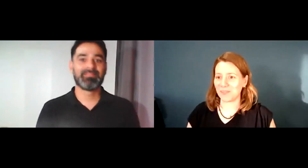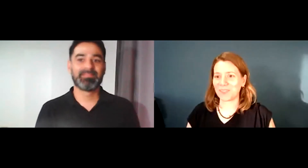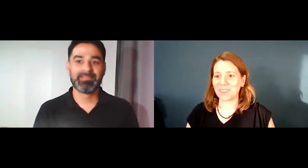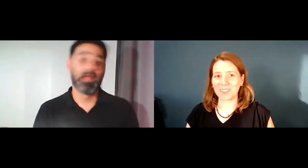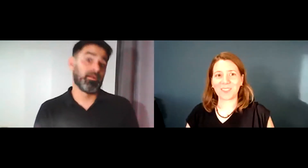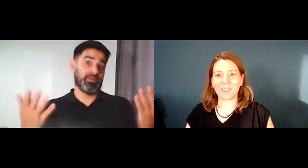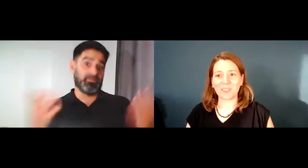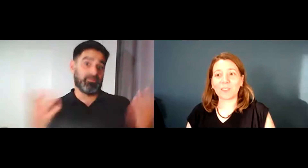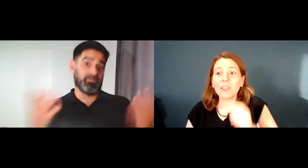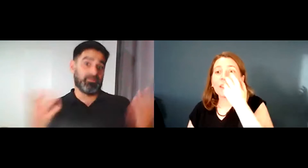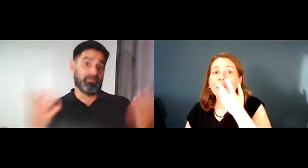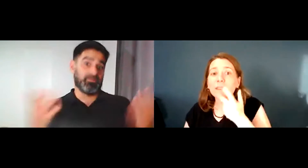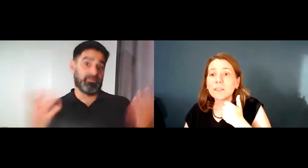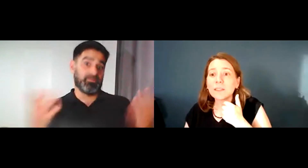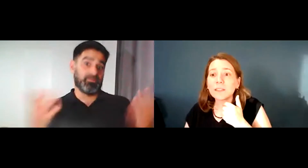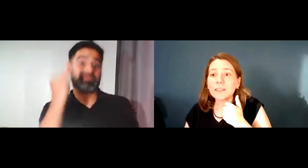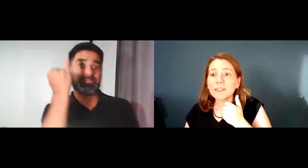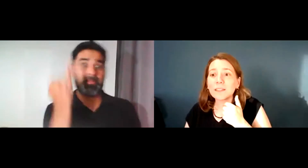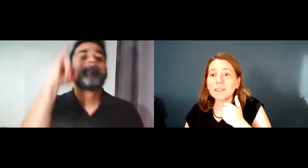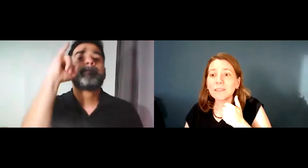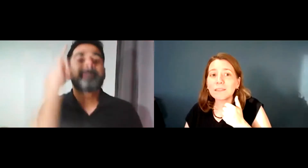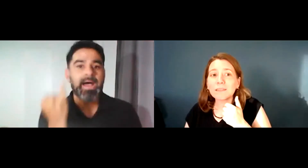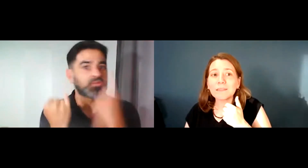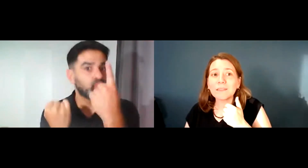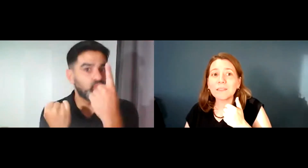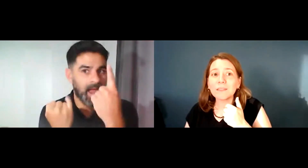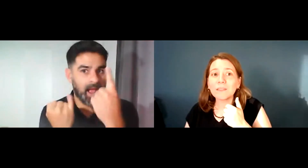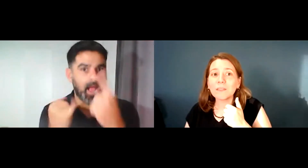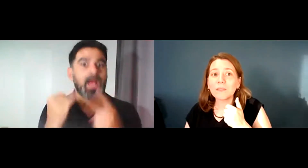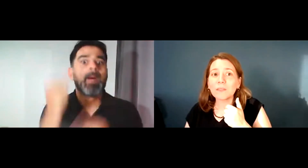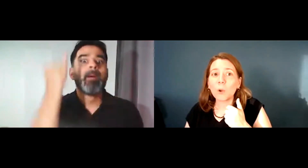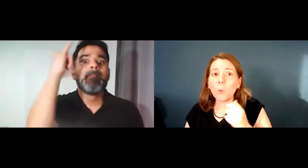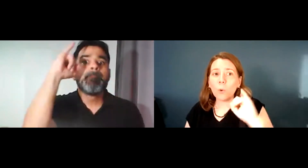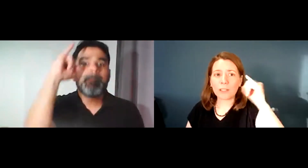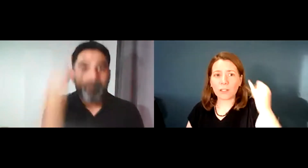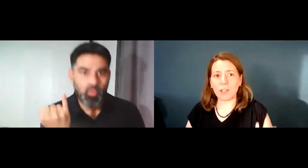Me gustaría ser un poquitito más, pero bueno. Una sola ahí.